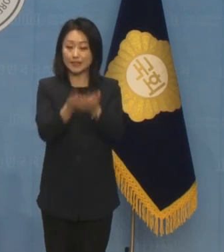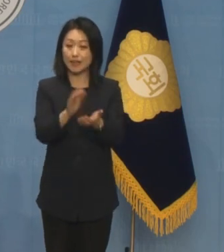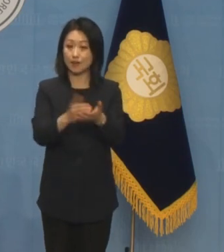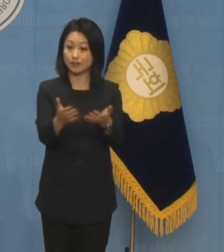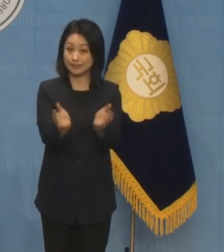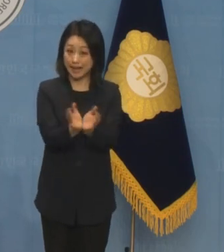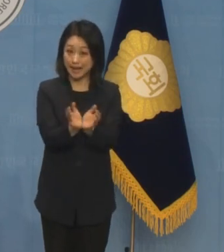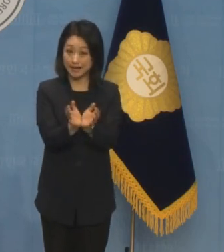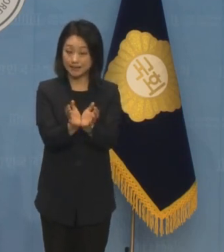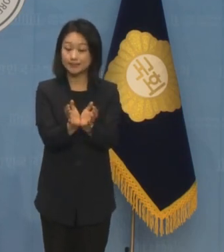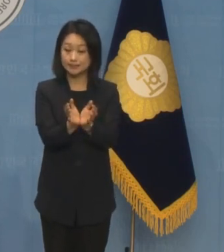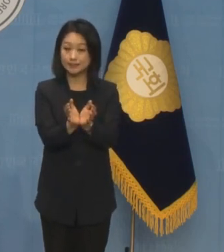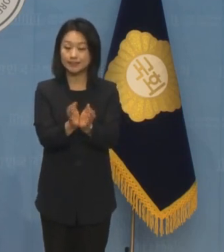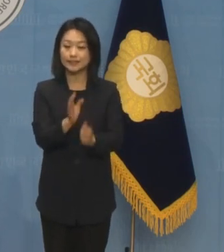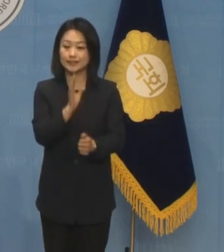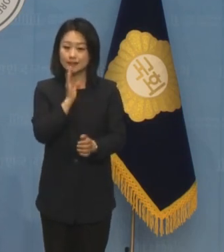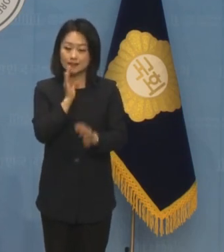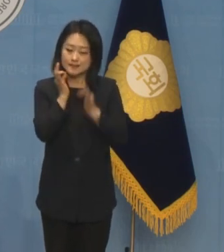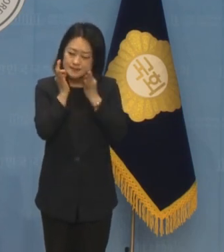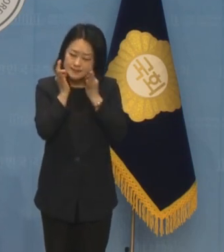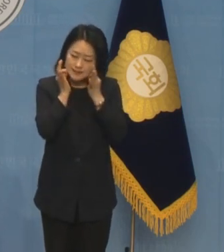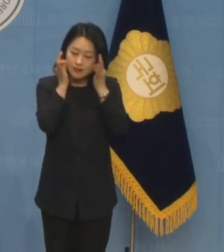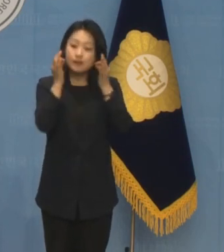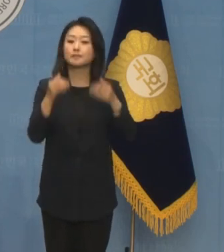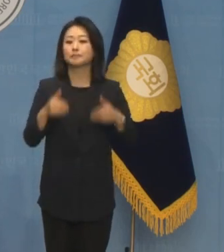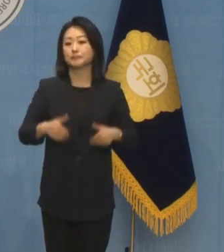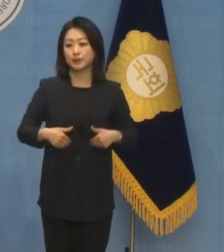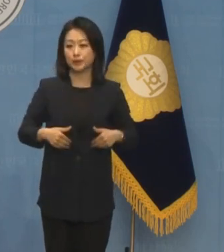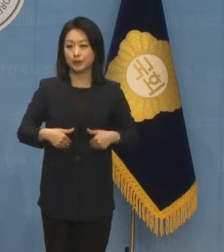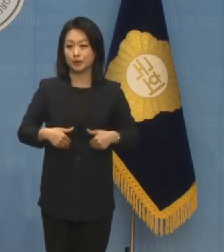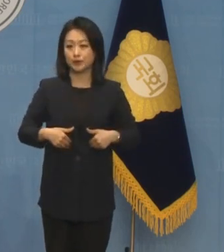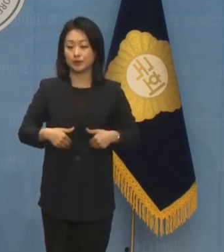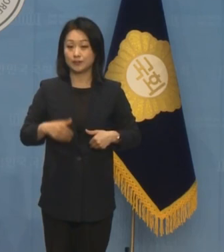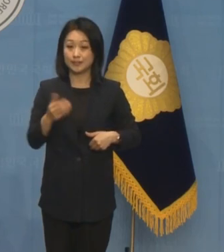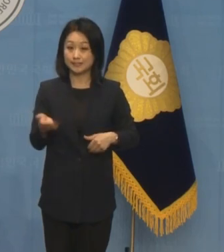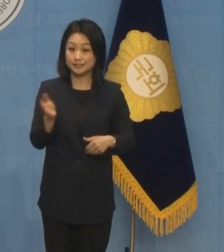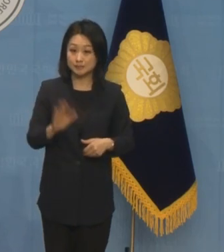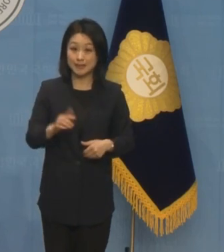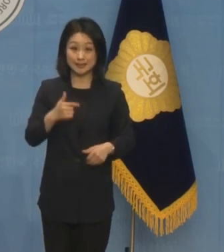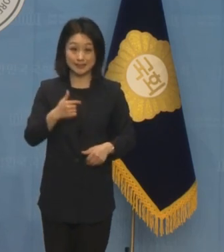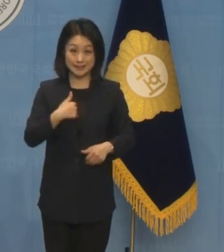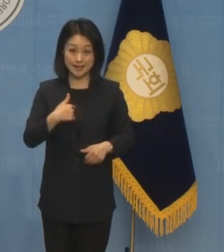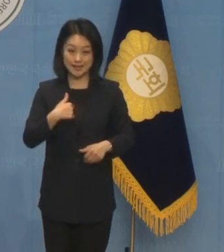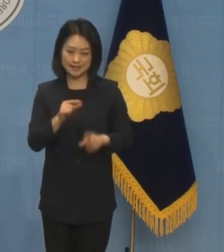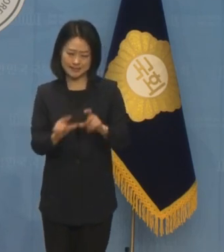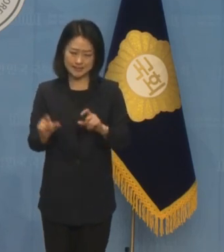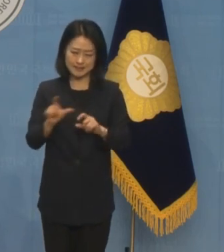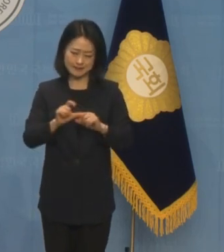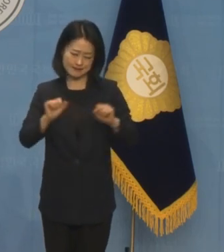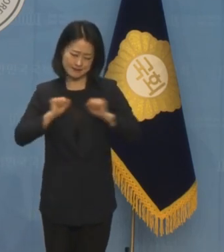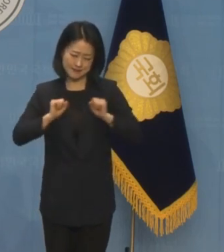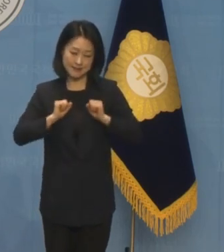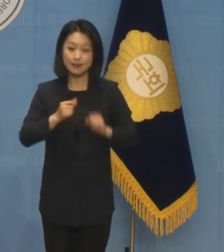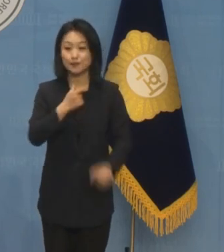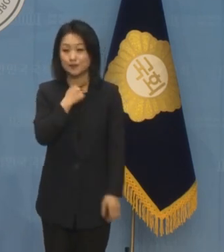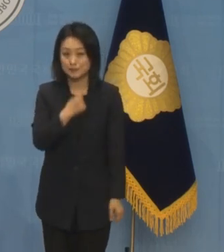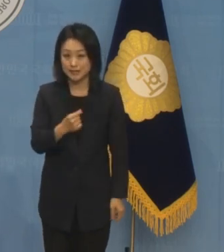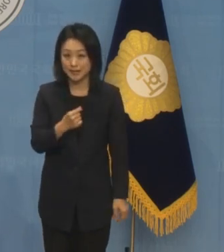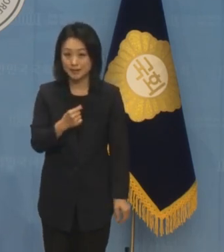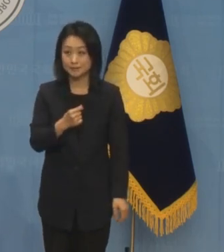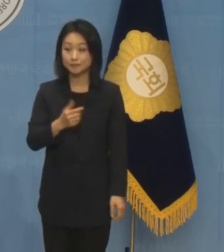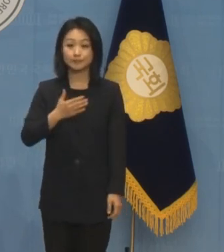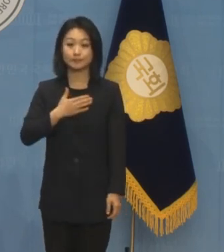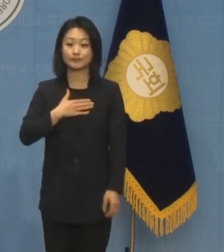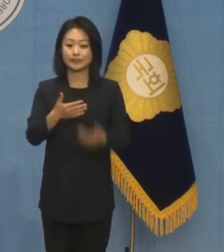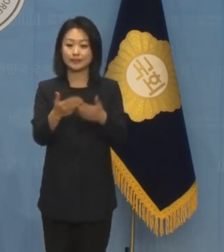개혁신당이라고 그 공백에서 자유로울 수는 없습니다. 그 공백을 제가 메우겠습니다.